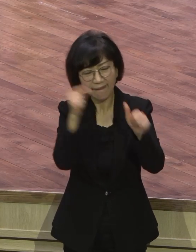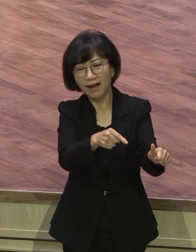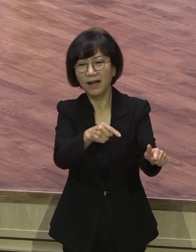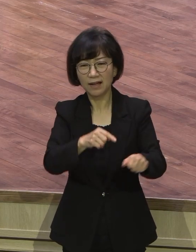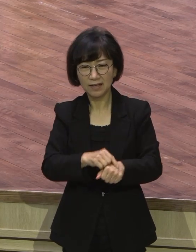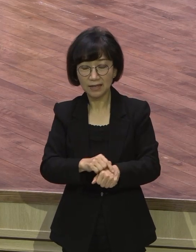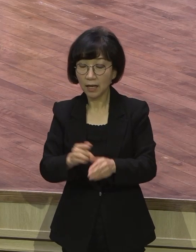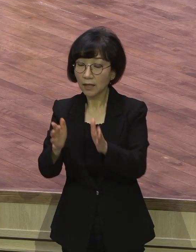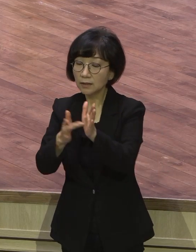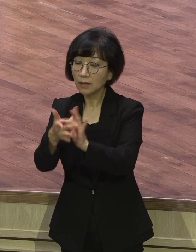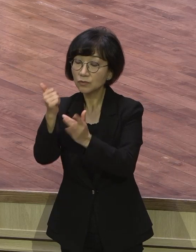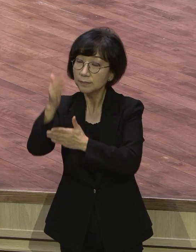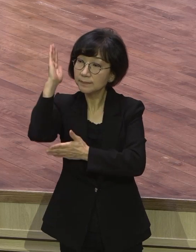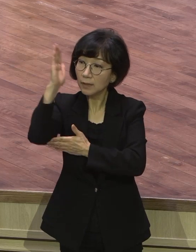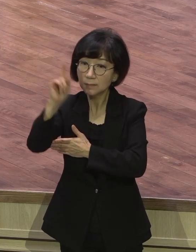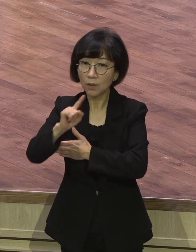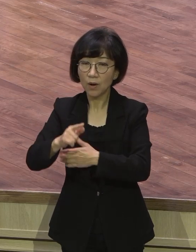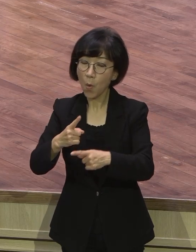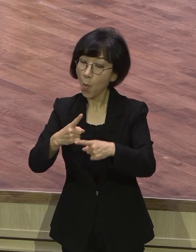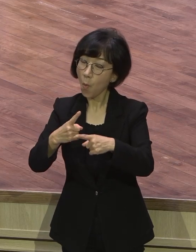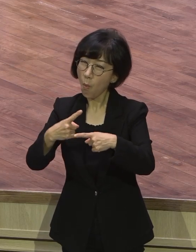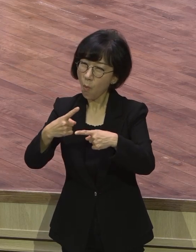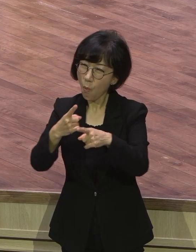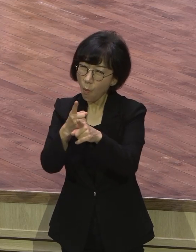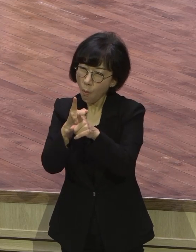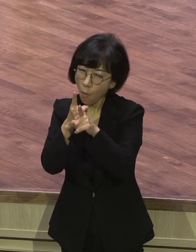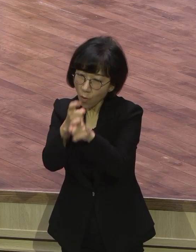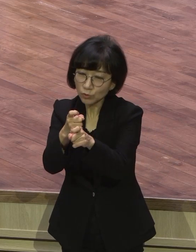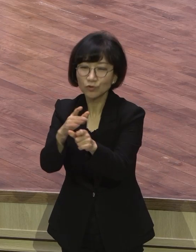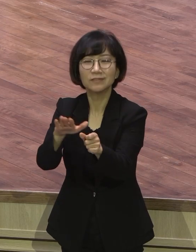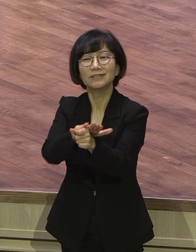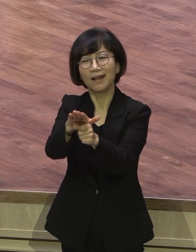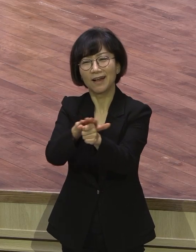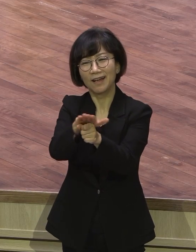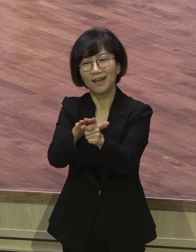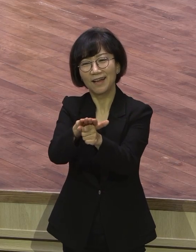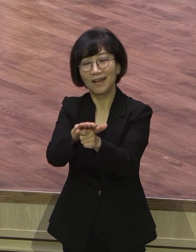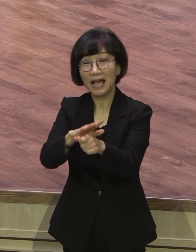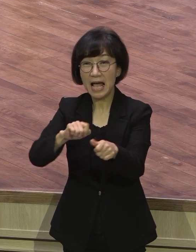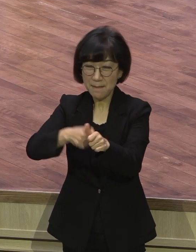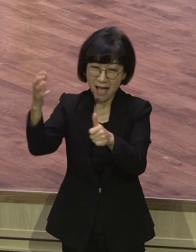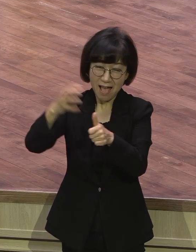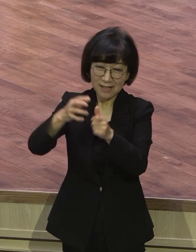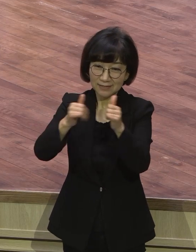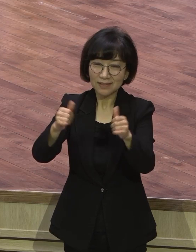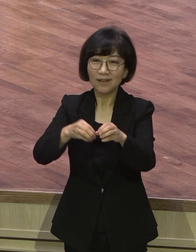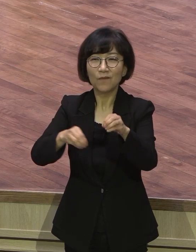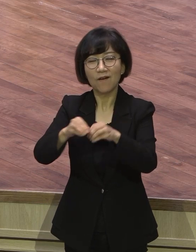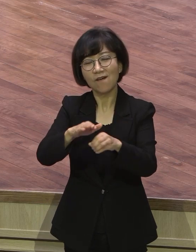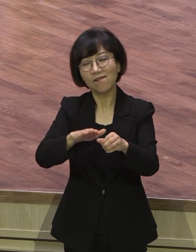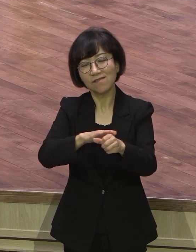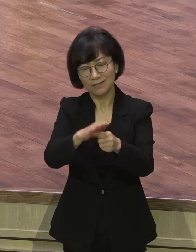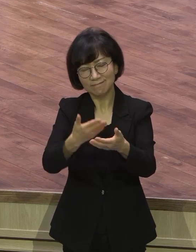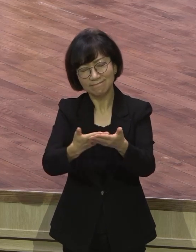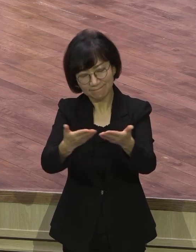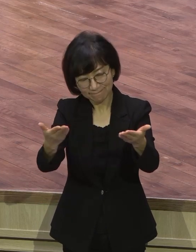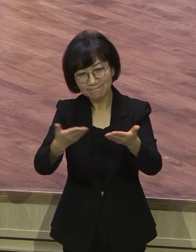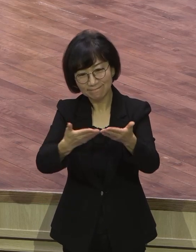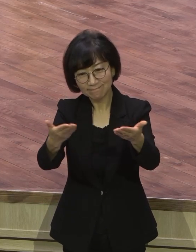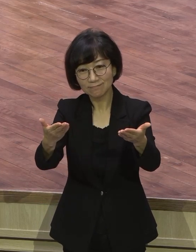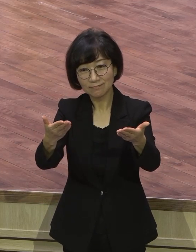박히하는 자를 위하여 기도해라. 예수님도 자기를 죽이는 로마